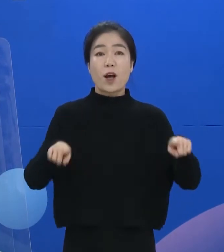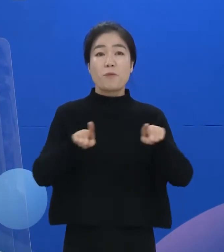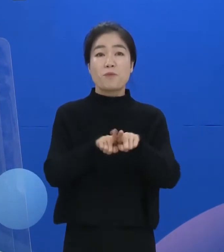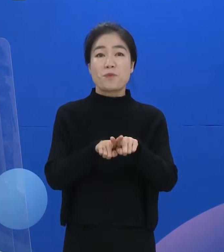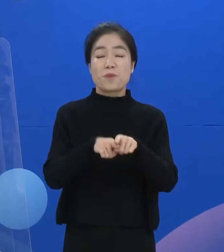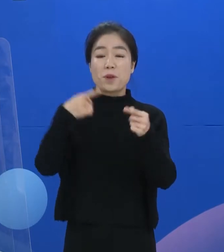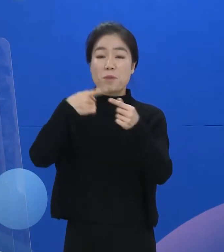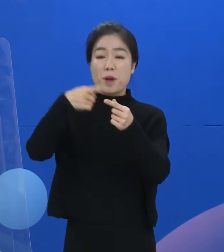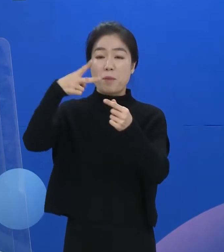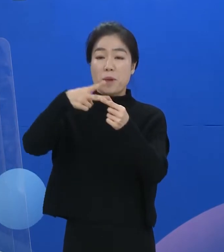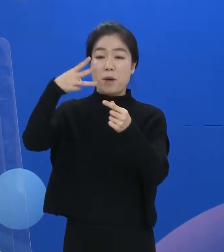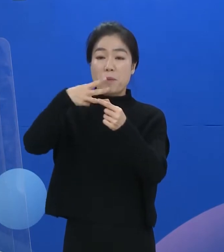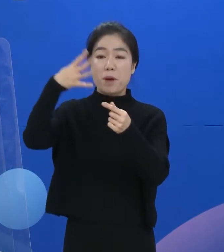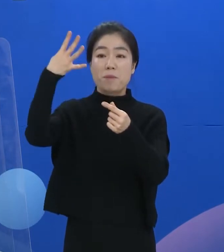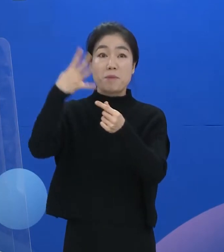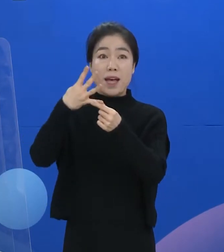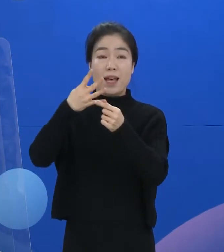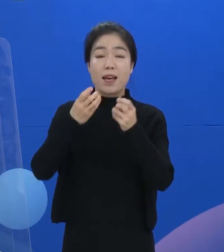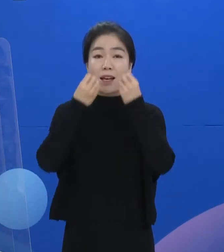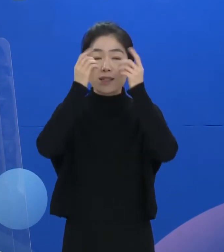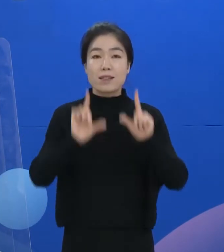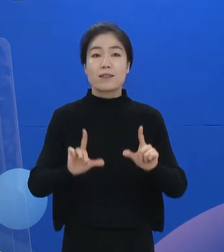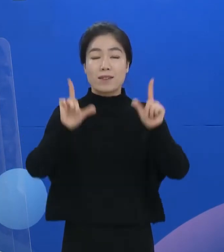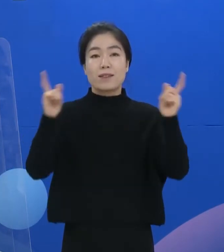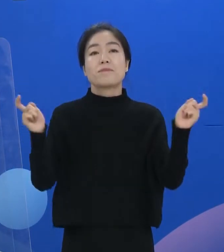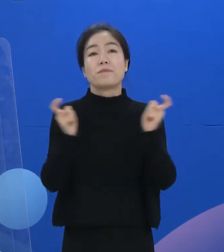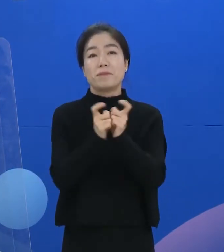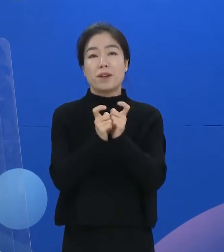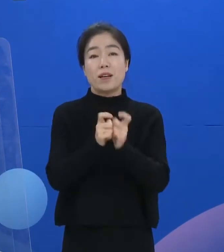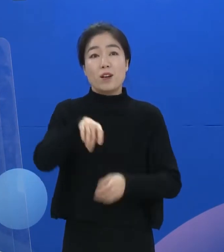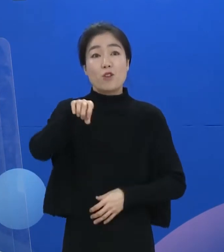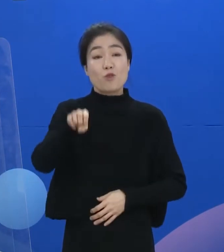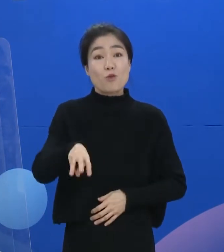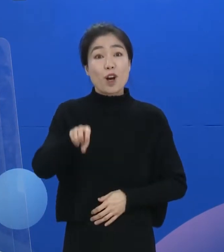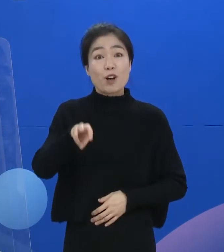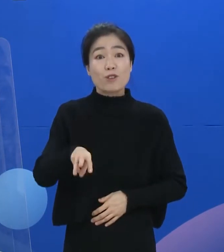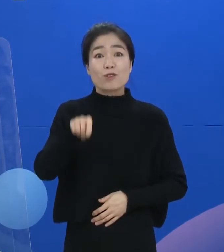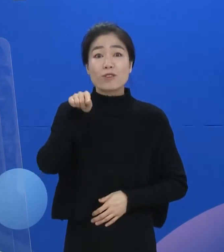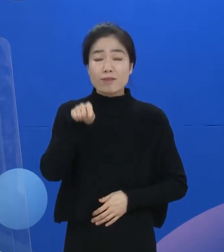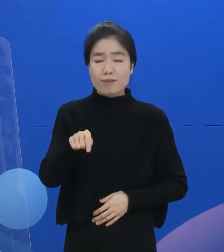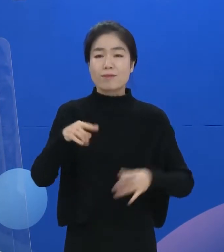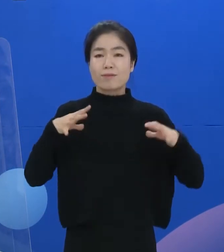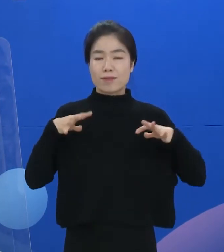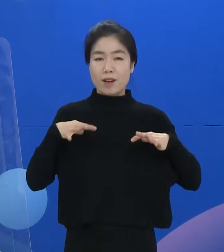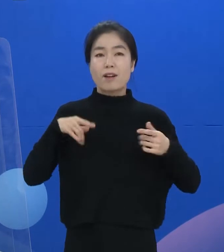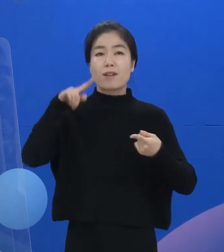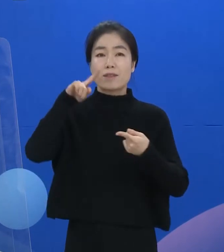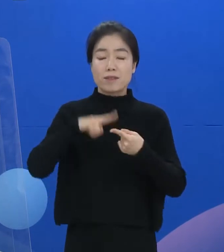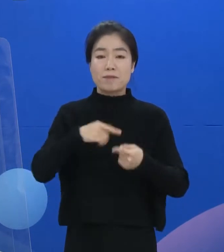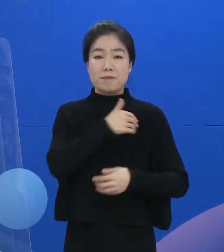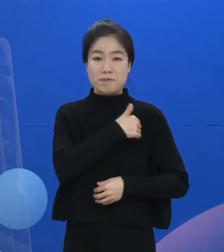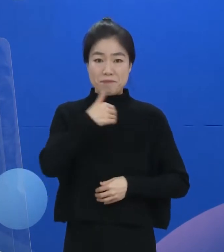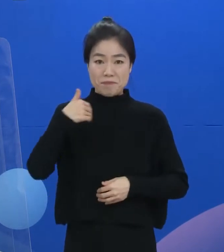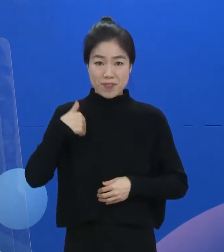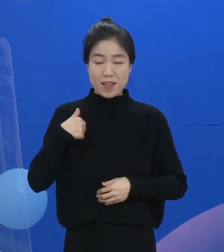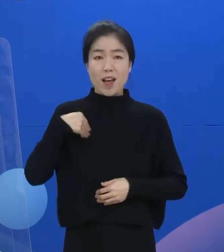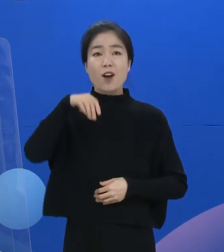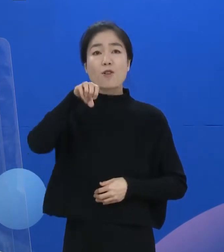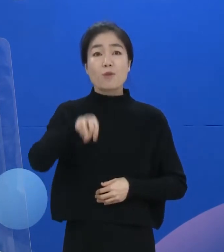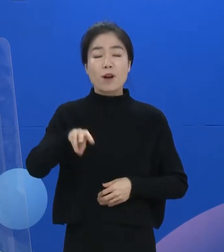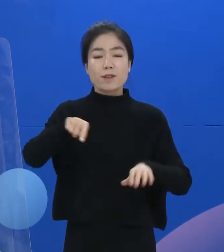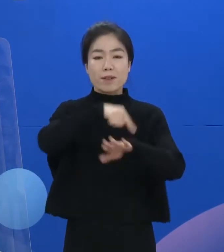존경하고 사랑하는 시민 여러분 우리 시민들과네 번째 새로운 해를 맞이합니다